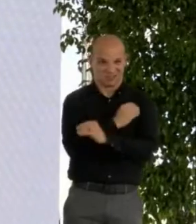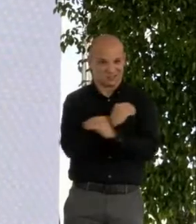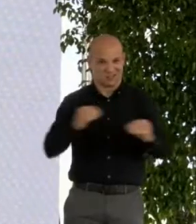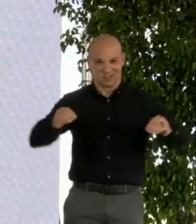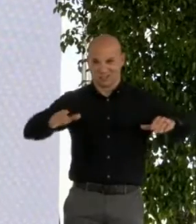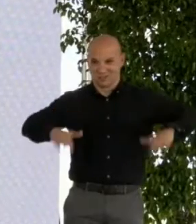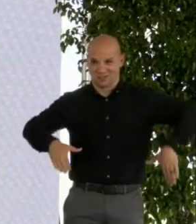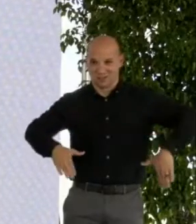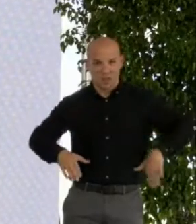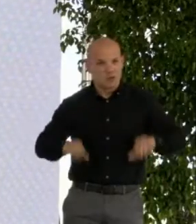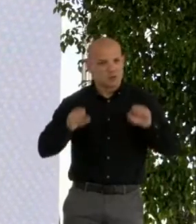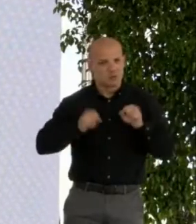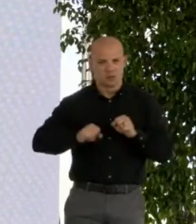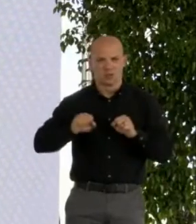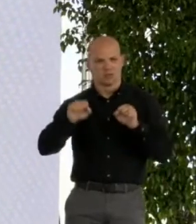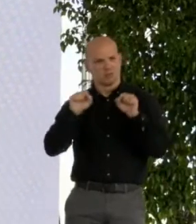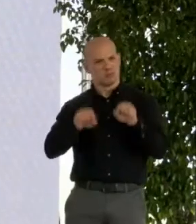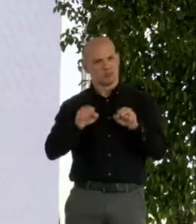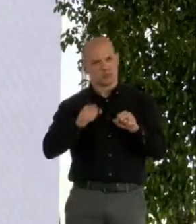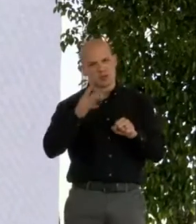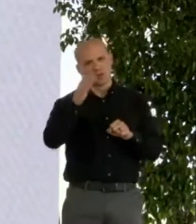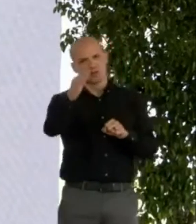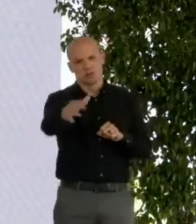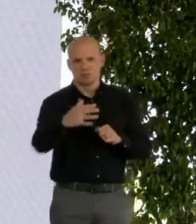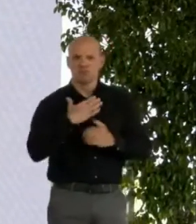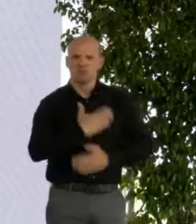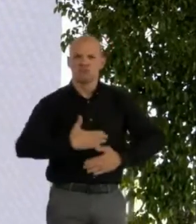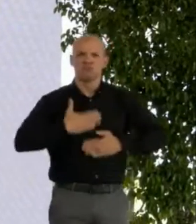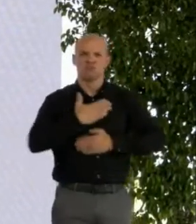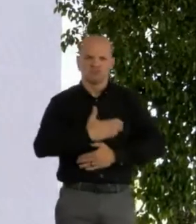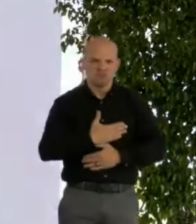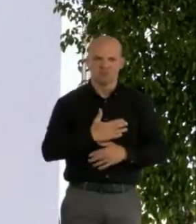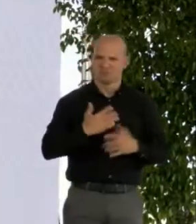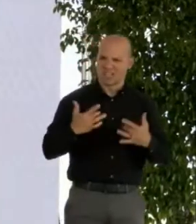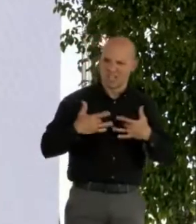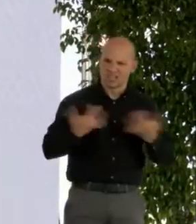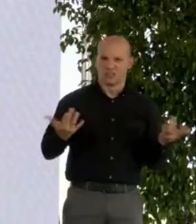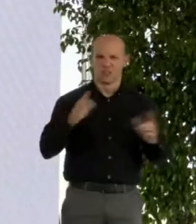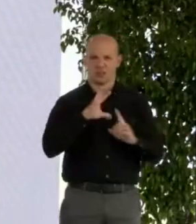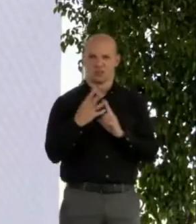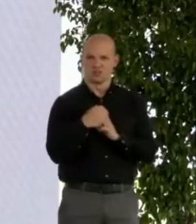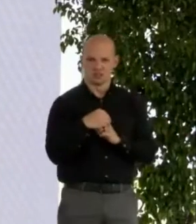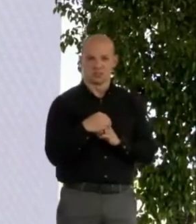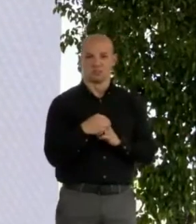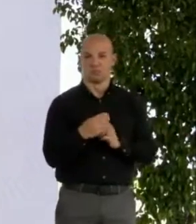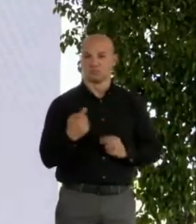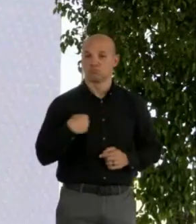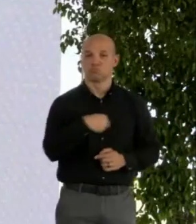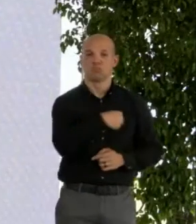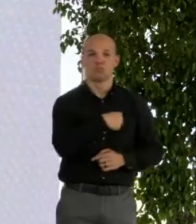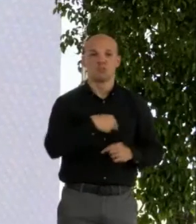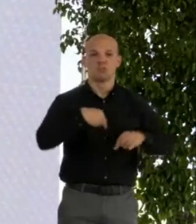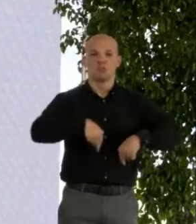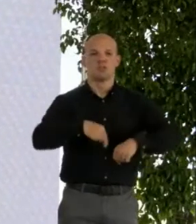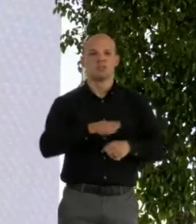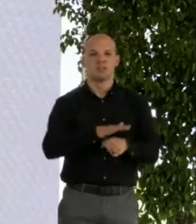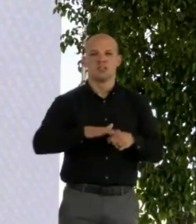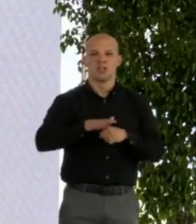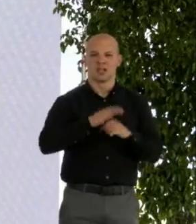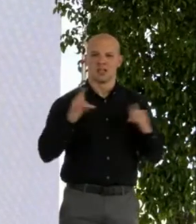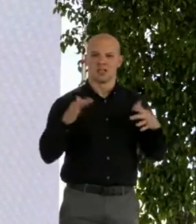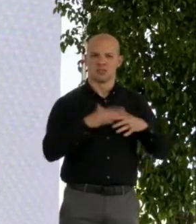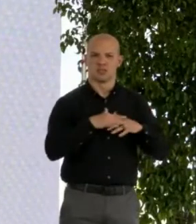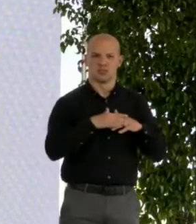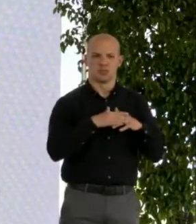el entretenimiento y para actividades culturales. Eso precisamente es lo que fomentamos en la autoridad del distrito del Centro de Convenciones.